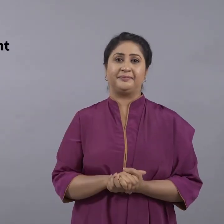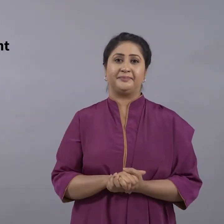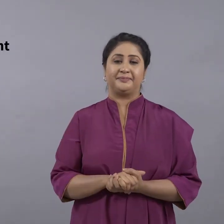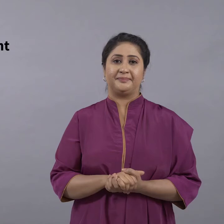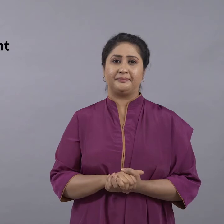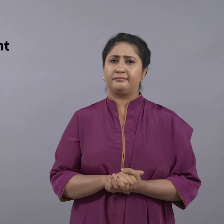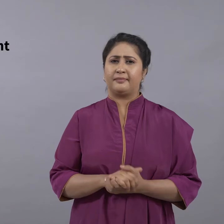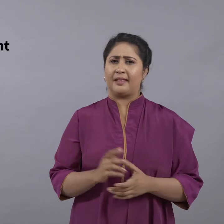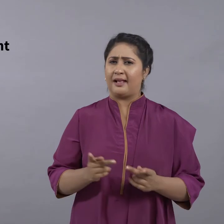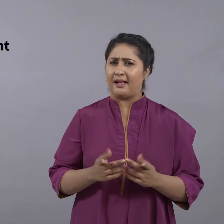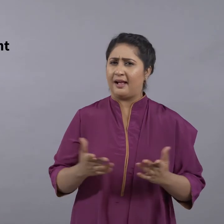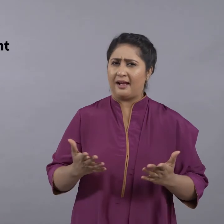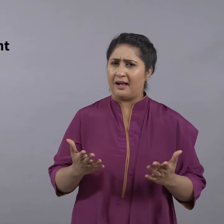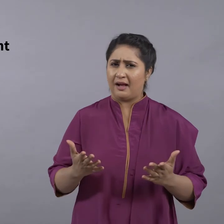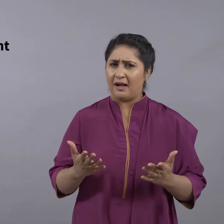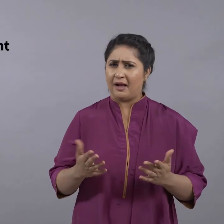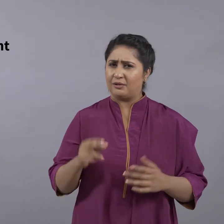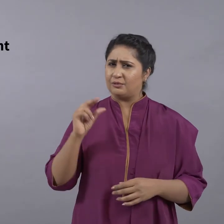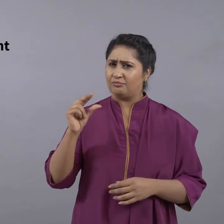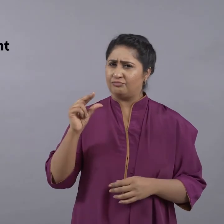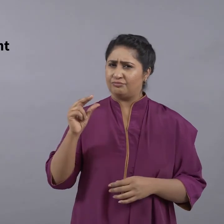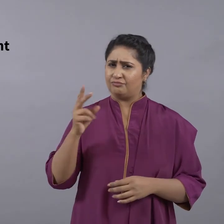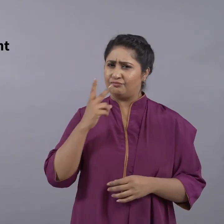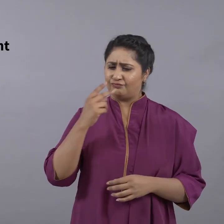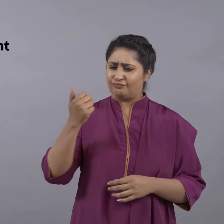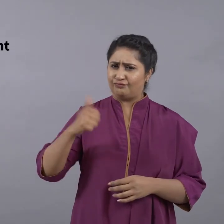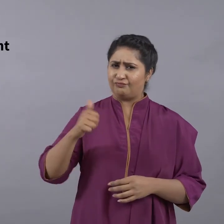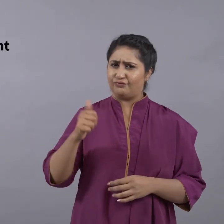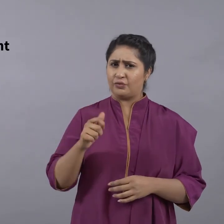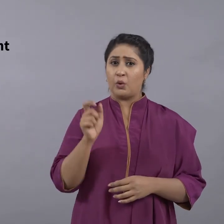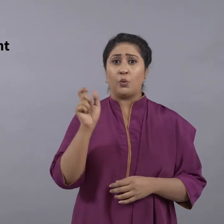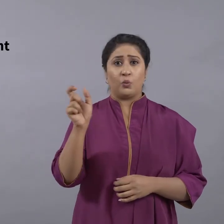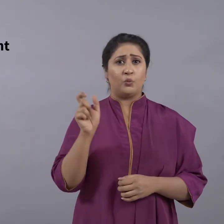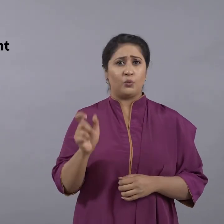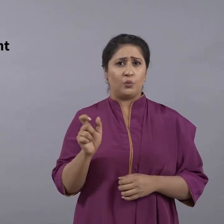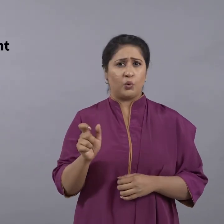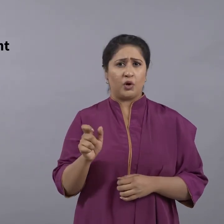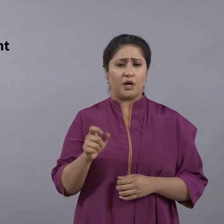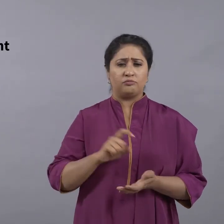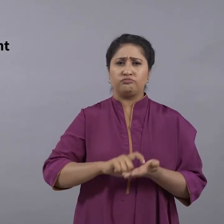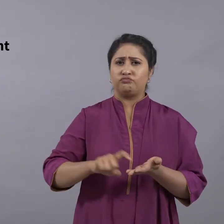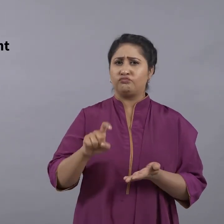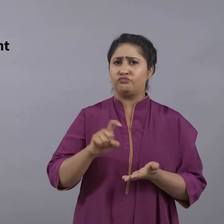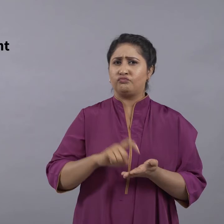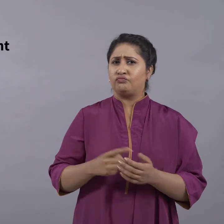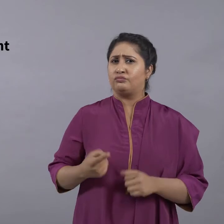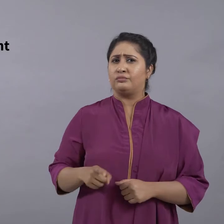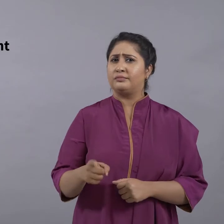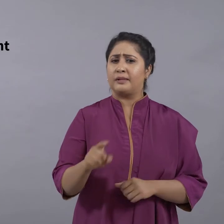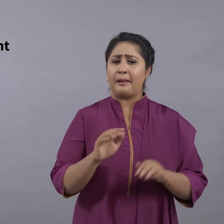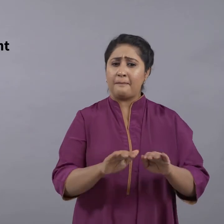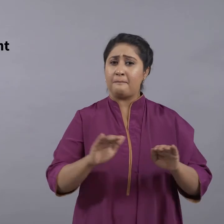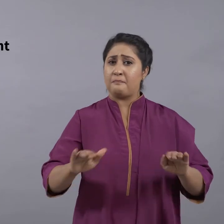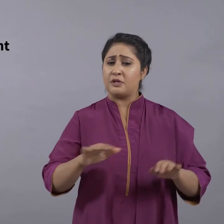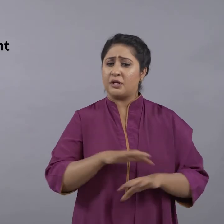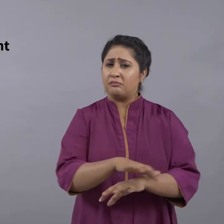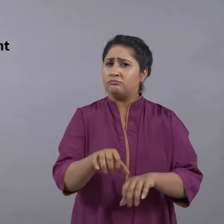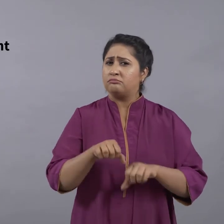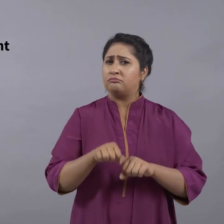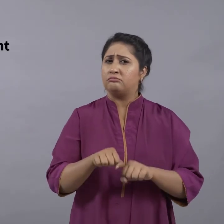How to assess and what criteria to use for categorizing students' ability in Urdu